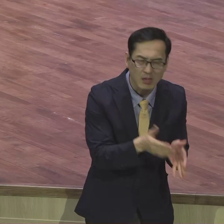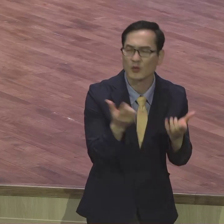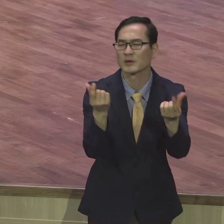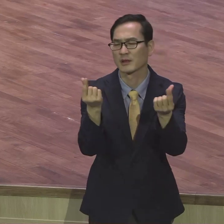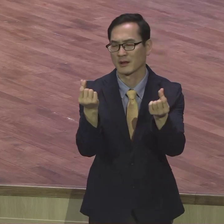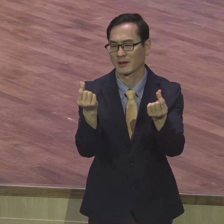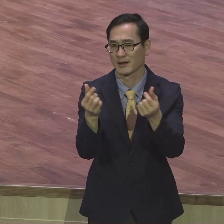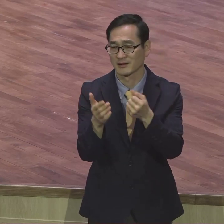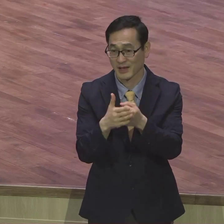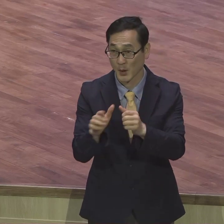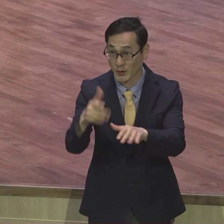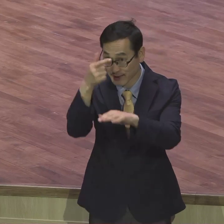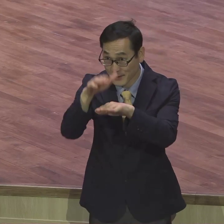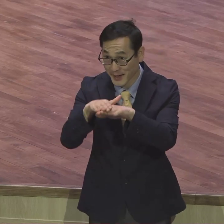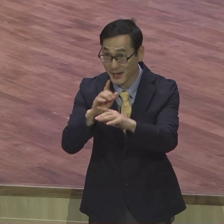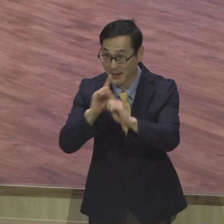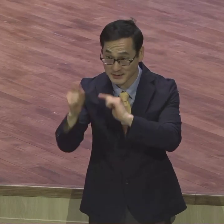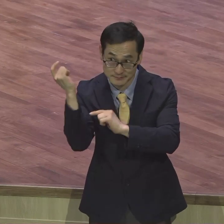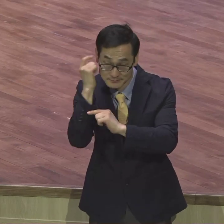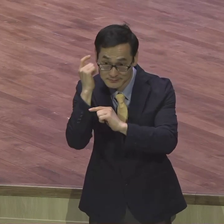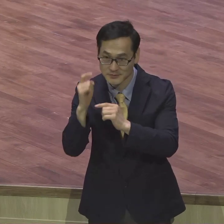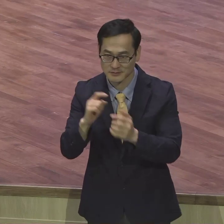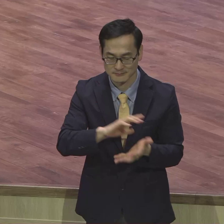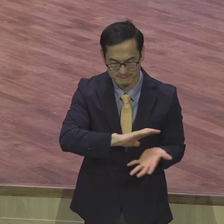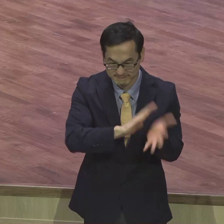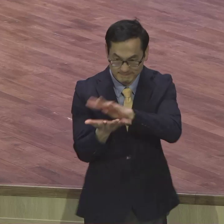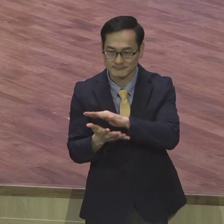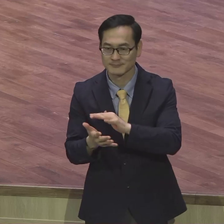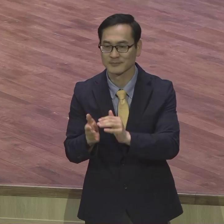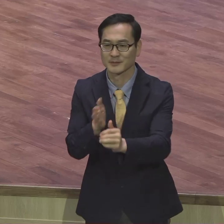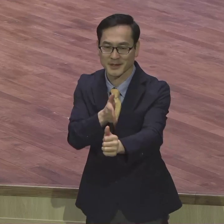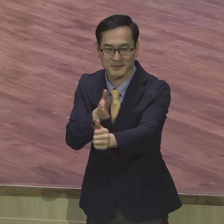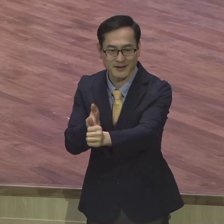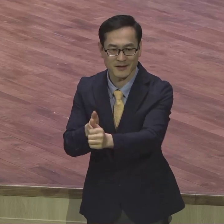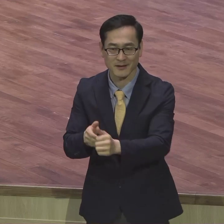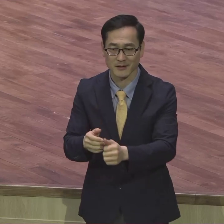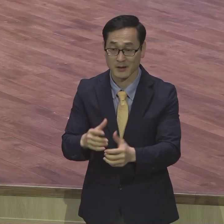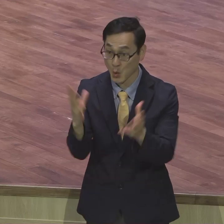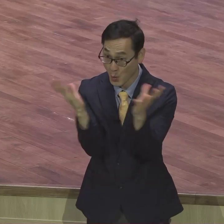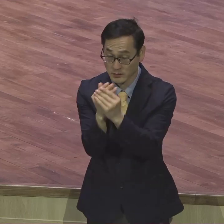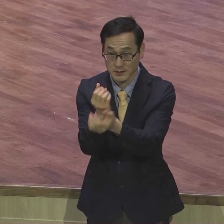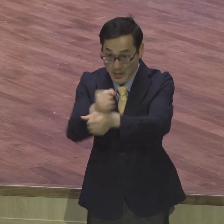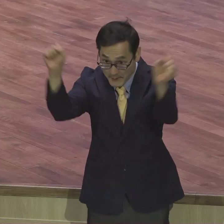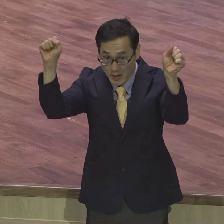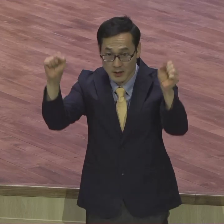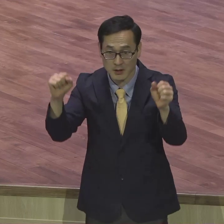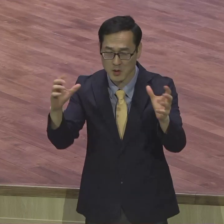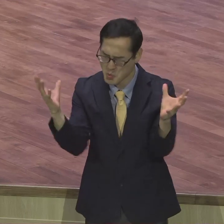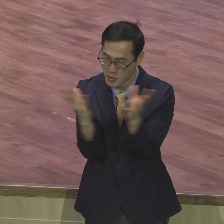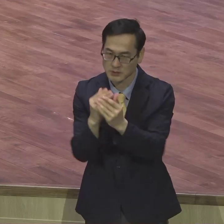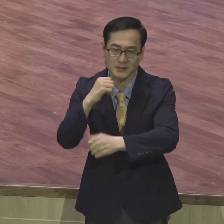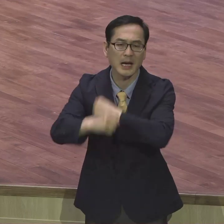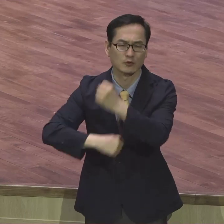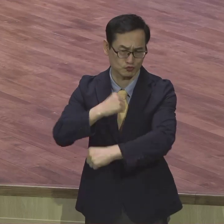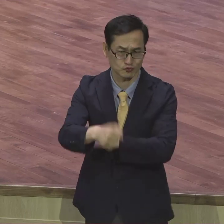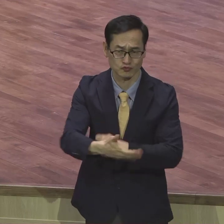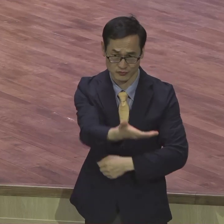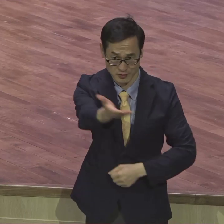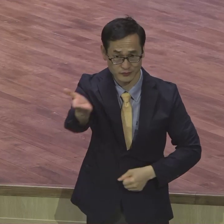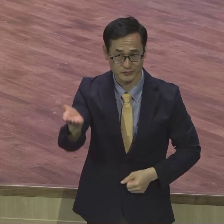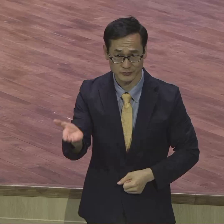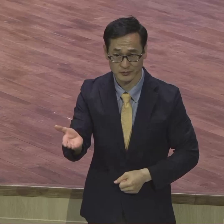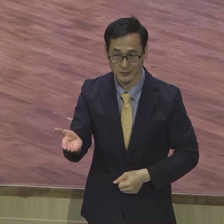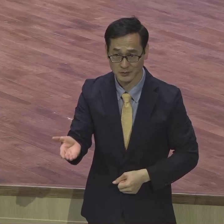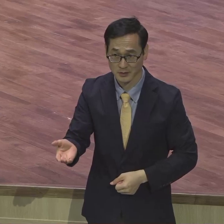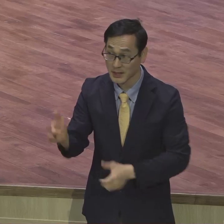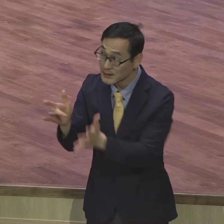확 전환되길 바랍니다. 여러분은 완전 자유한 인생이라니까요. 완전 해방된 인생이라고 예수님이 그것